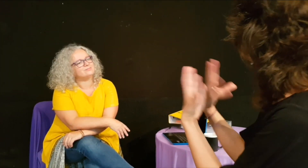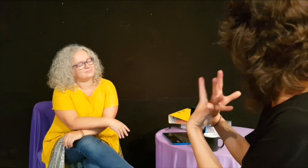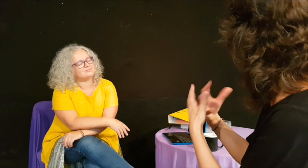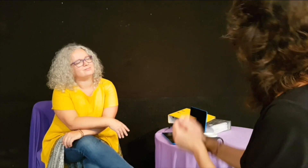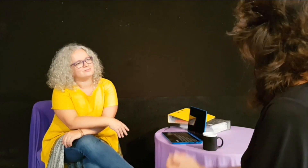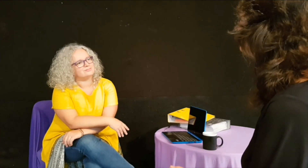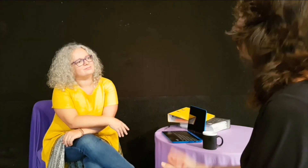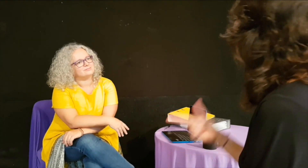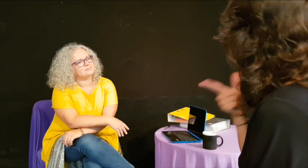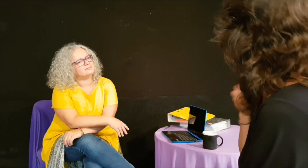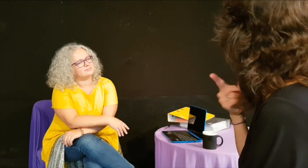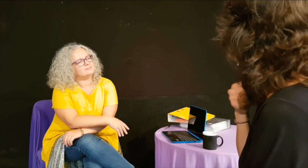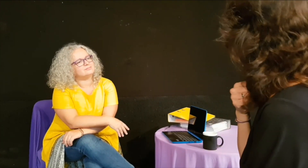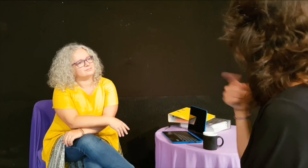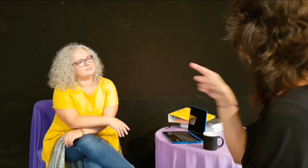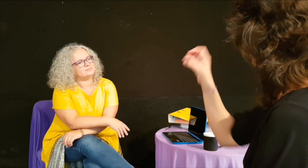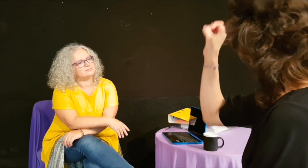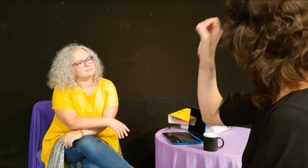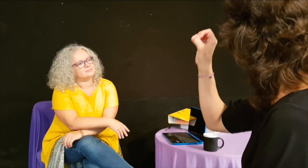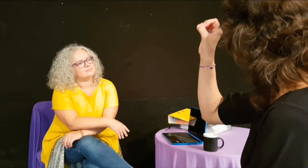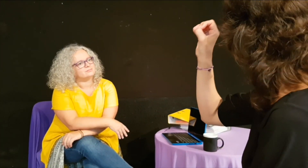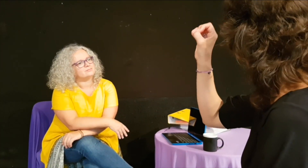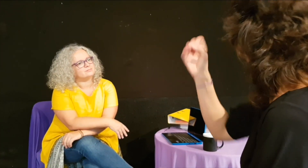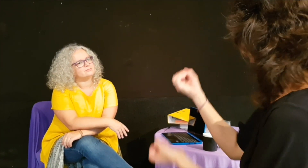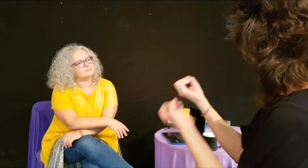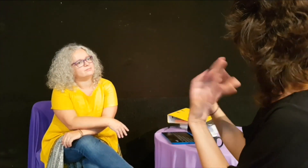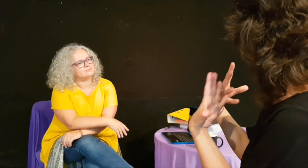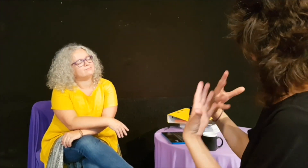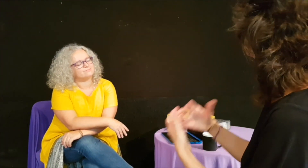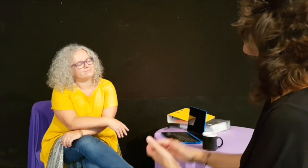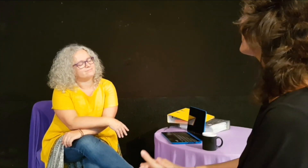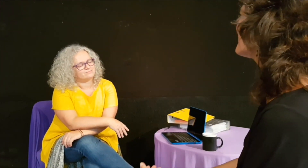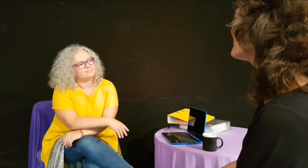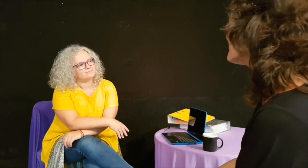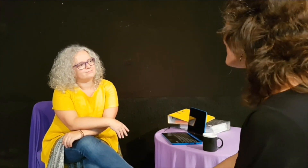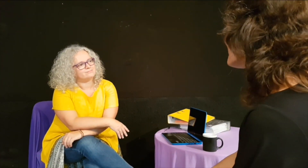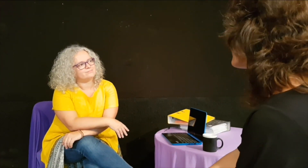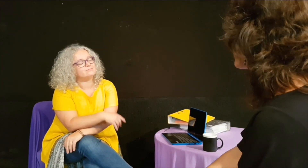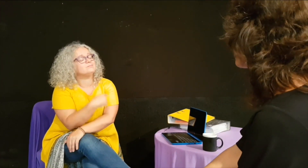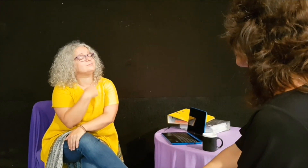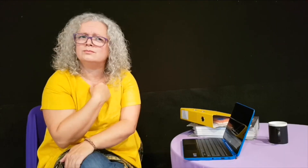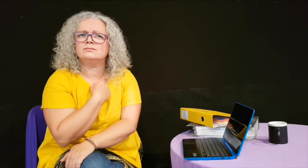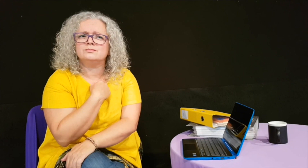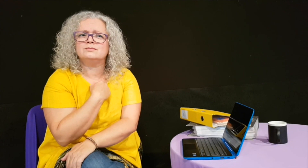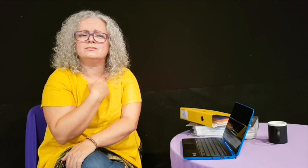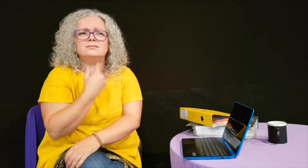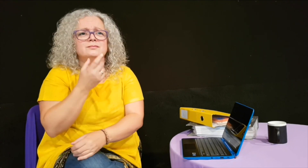Las conclusiones de la investigación, cuéntanosla. Me gustaría que nos contaras tu opinión.